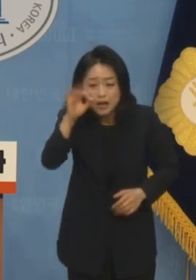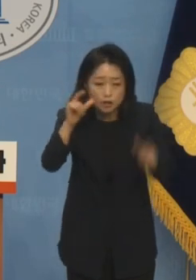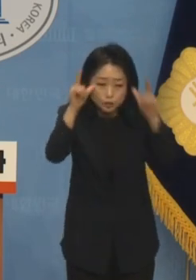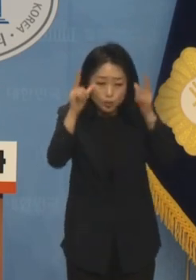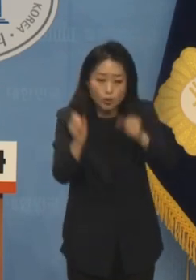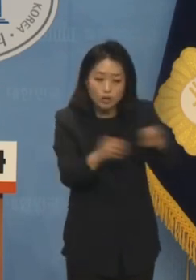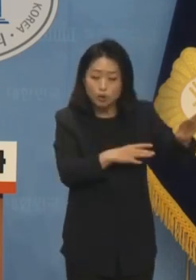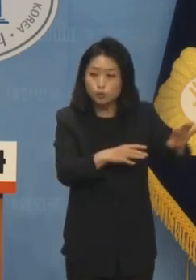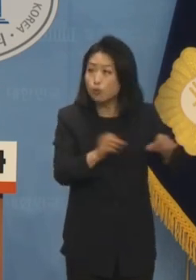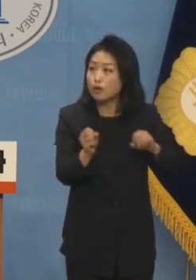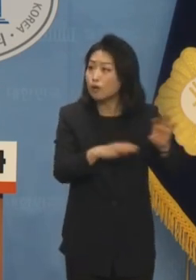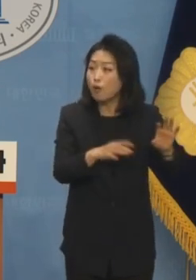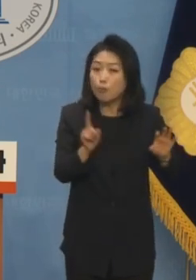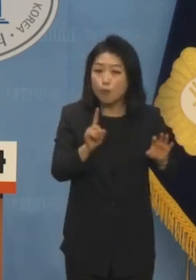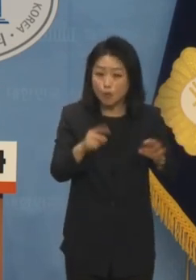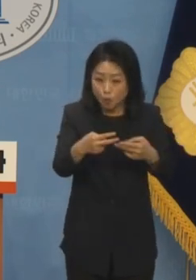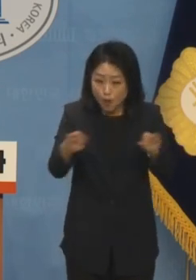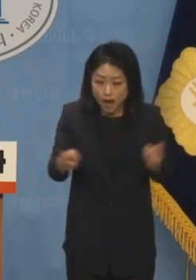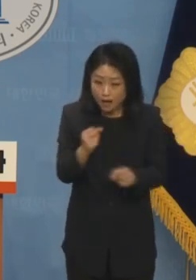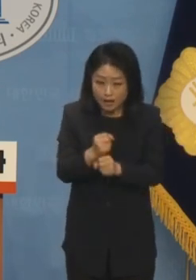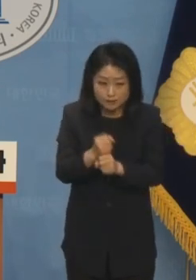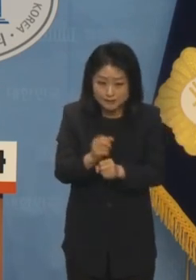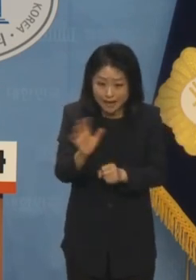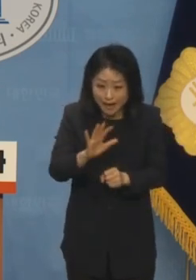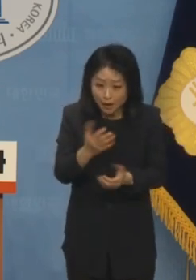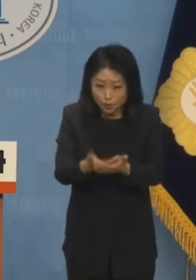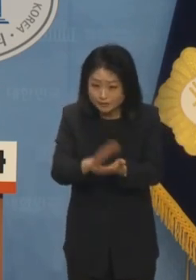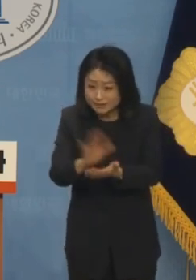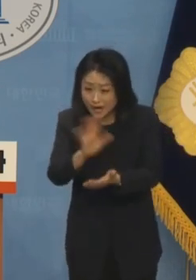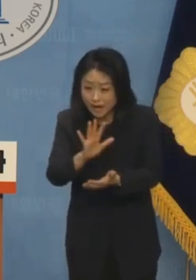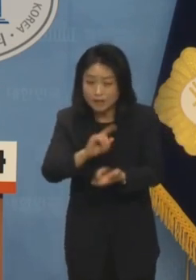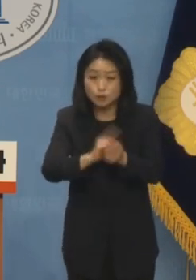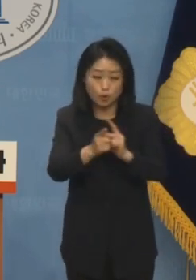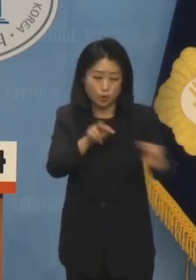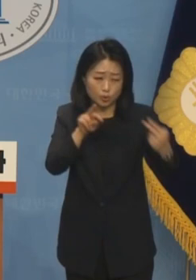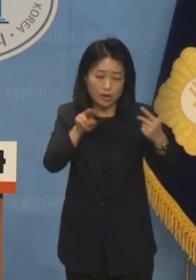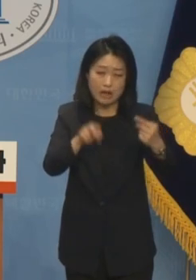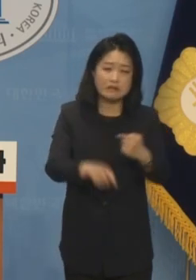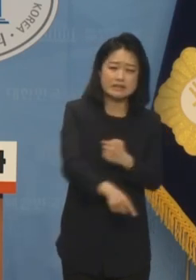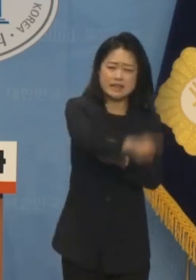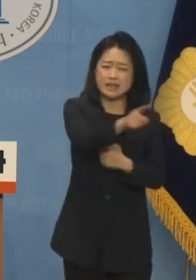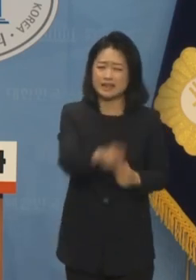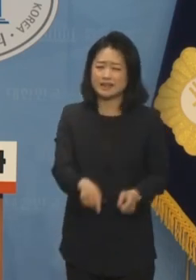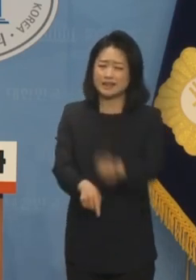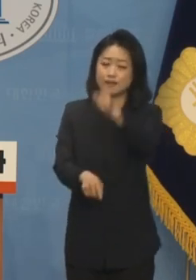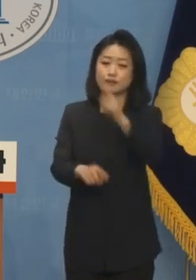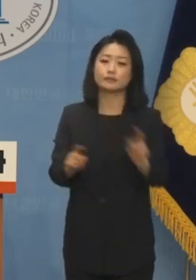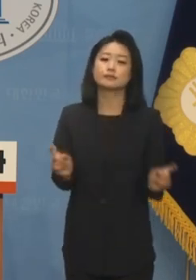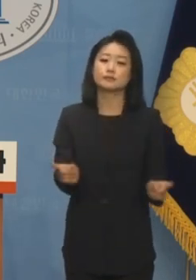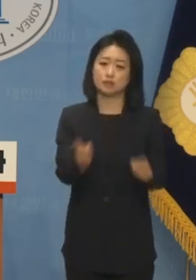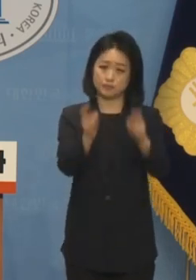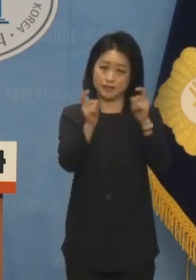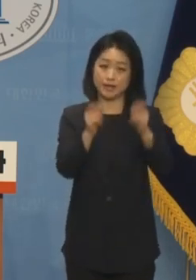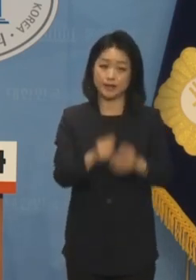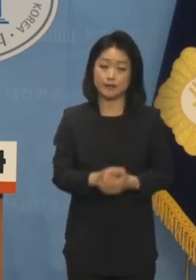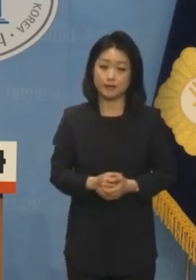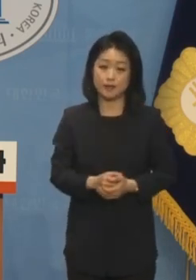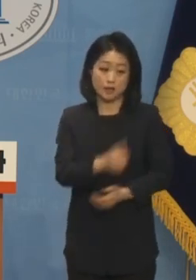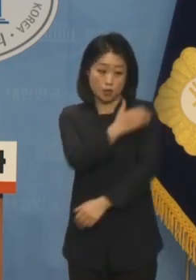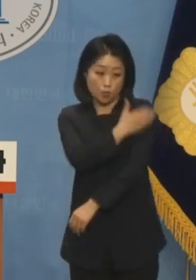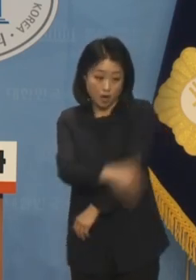잃고도 아무도 외양간을 고치지 않은 채 서로 욕하고 삿대질하기에만 바쁩니다. 그들이